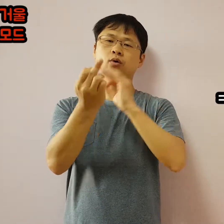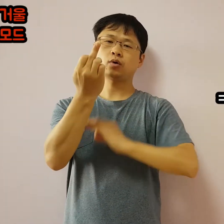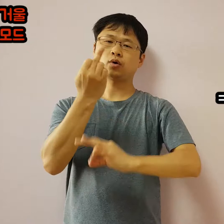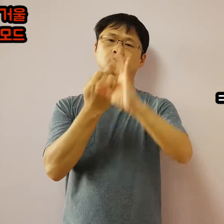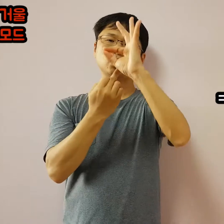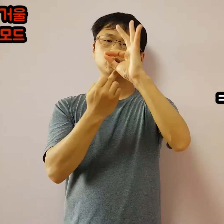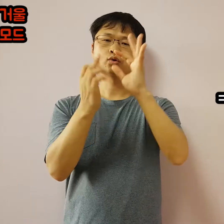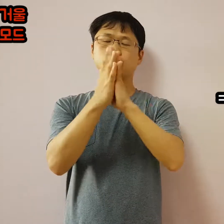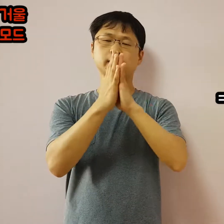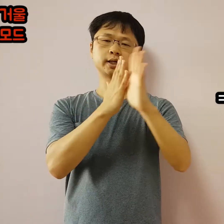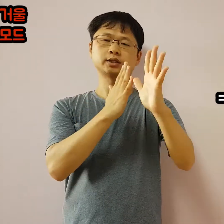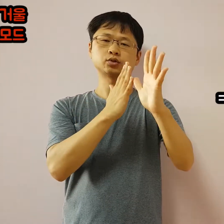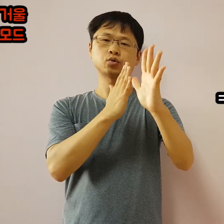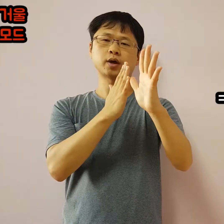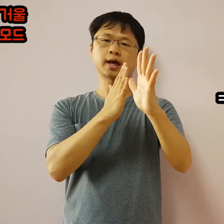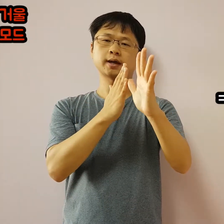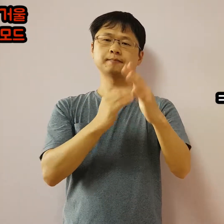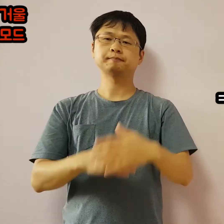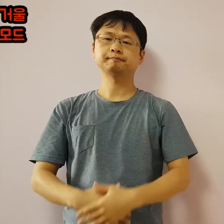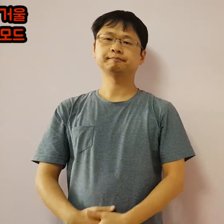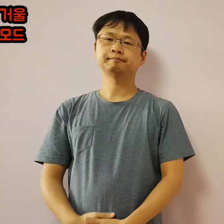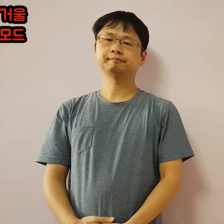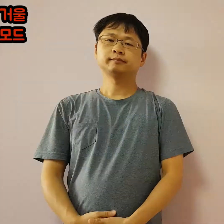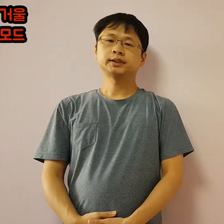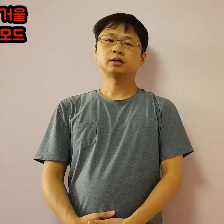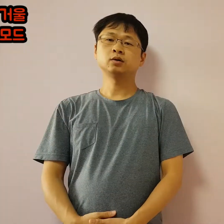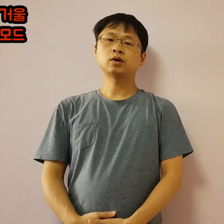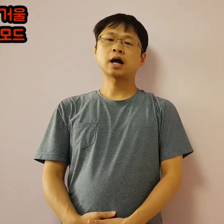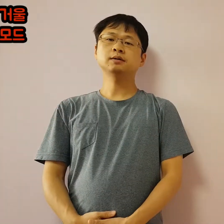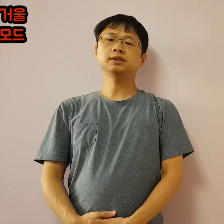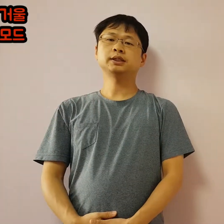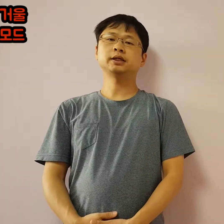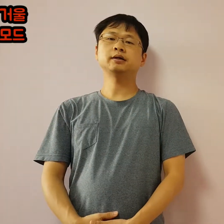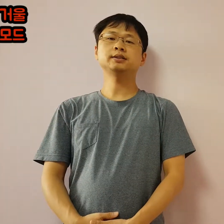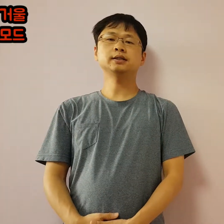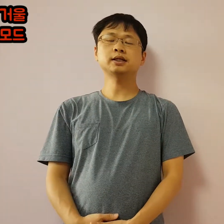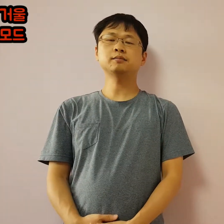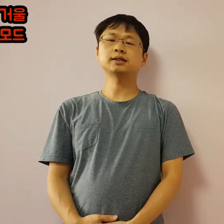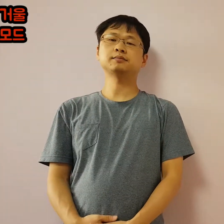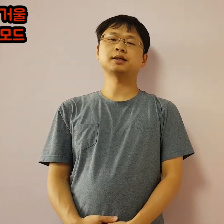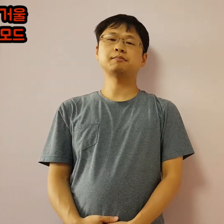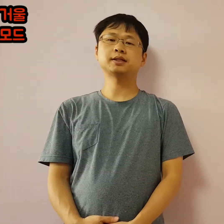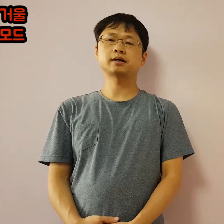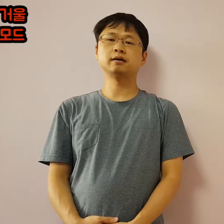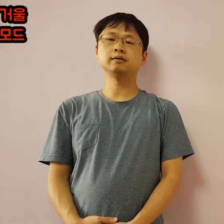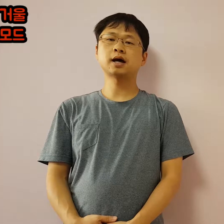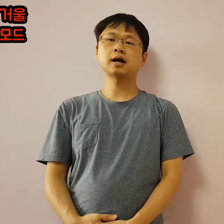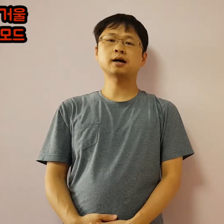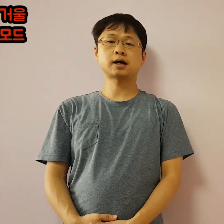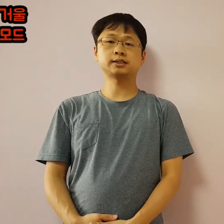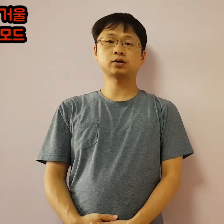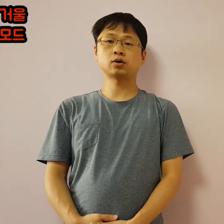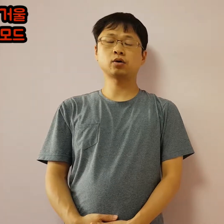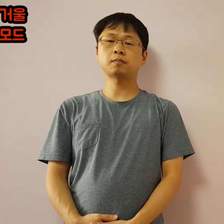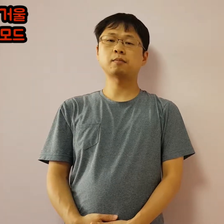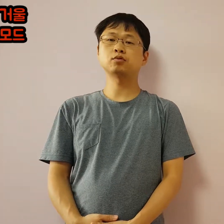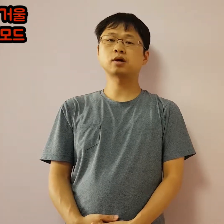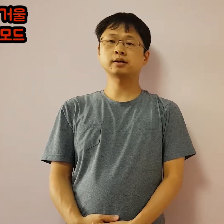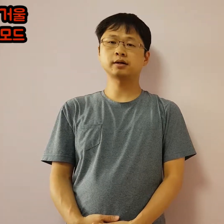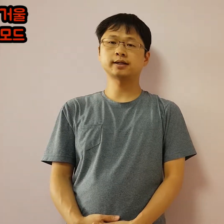바로 조회가 되겠죠. 조회. 자, 그리고 가끔씩 현장 체험 학습을 갑니다. 견학 가죠. 박물관